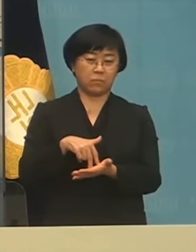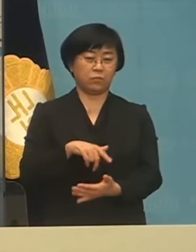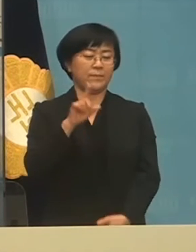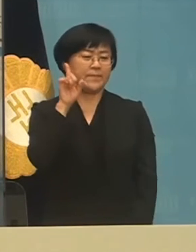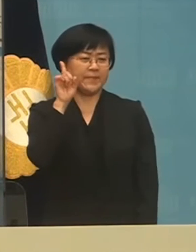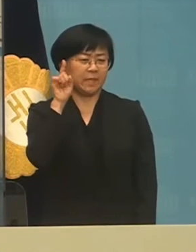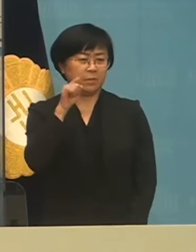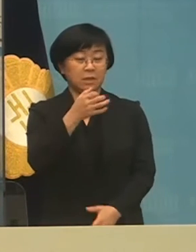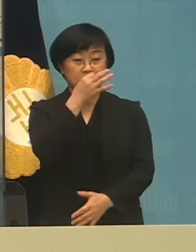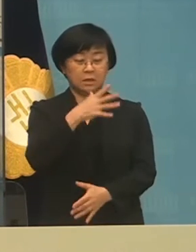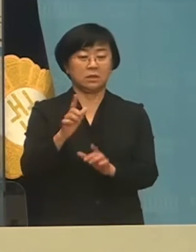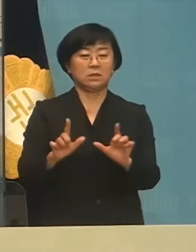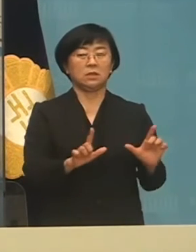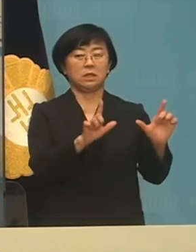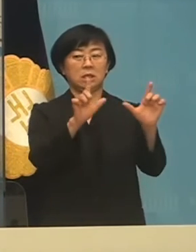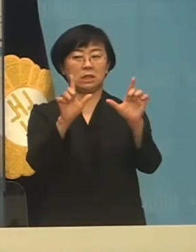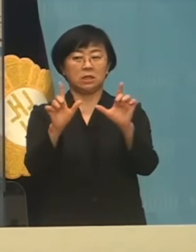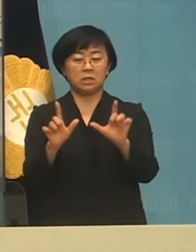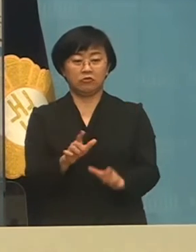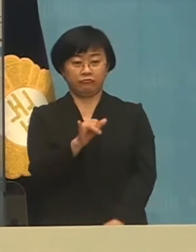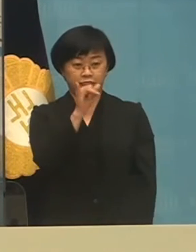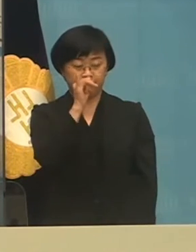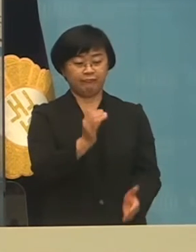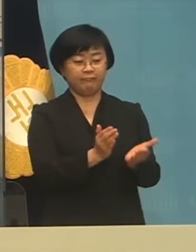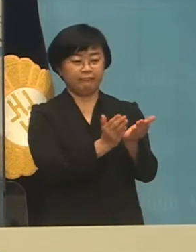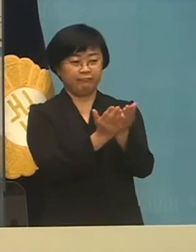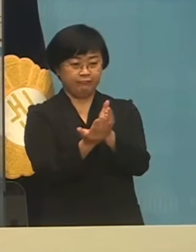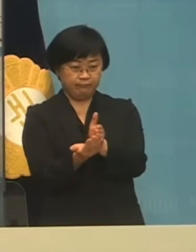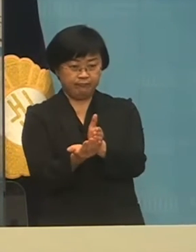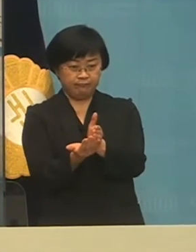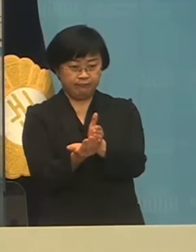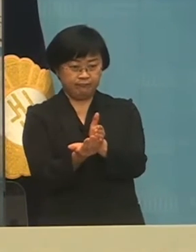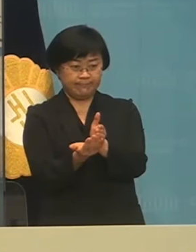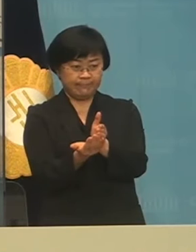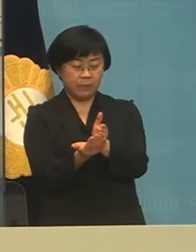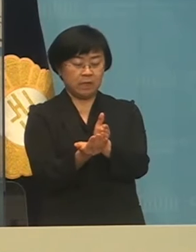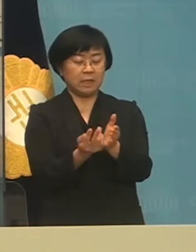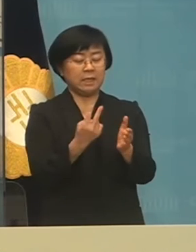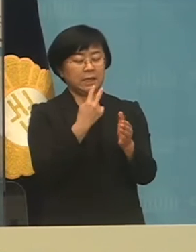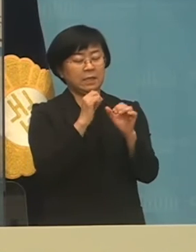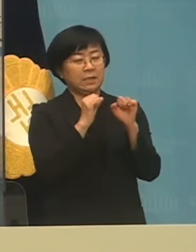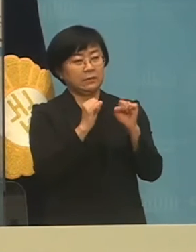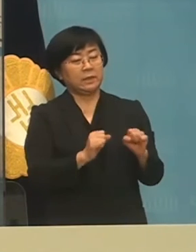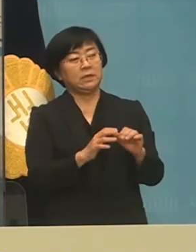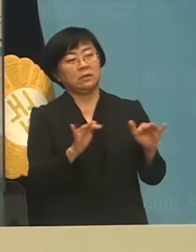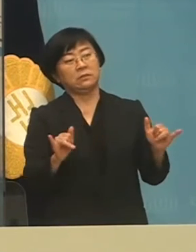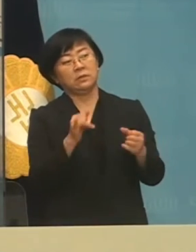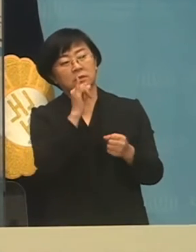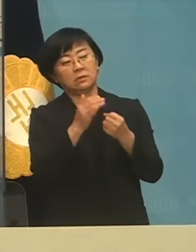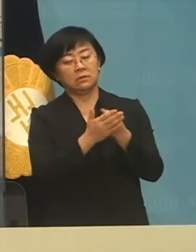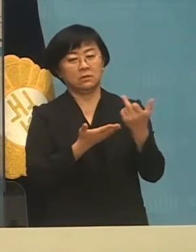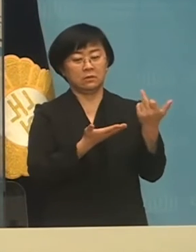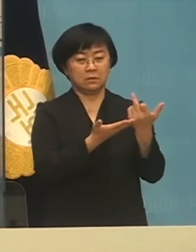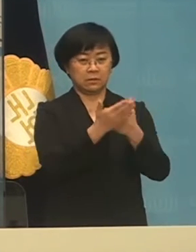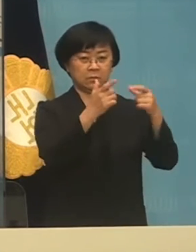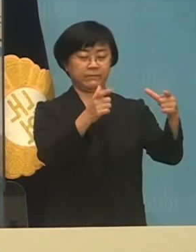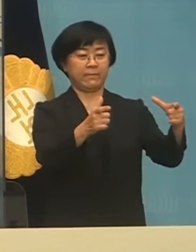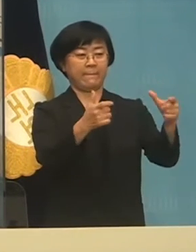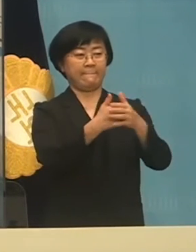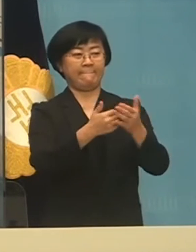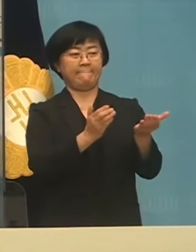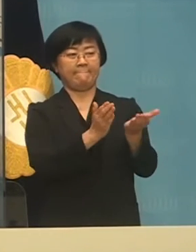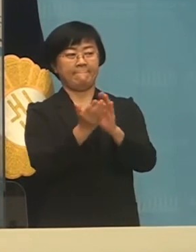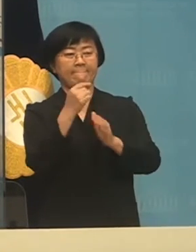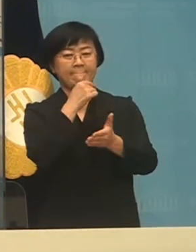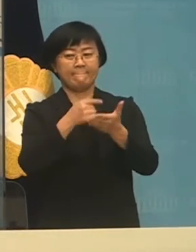하루하루를 힘들게 살고 있는 세월호에서 살아남은 생존자들이 있습니다. 그리고 그 제주에는 세월호